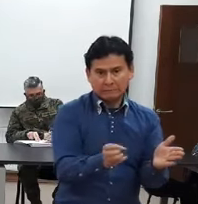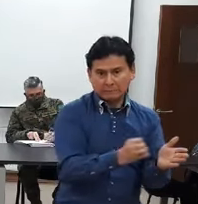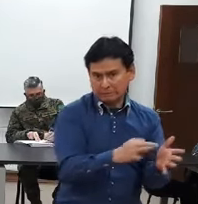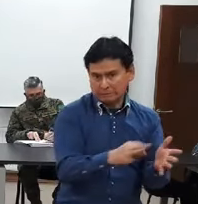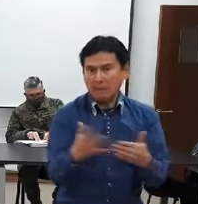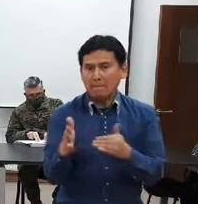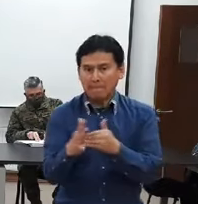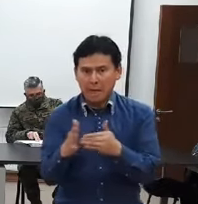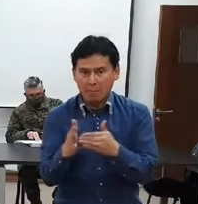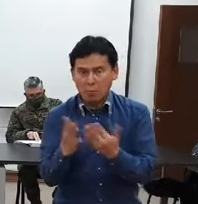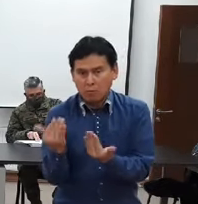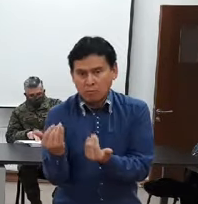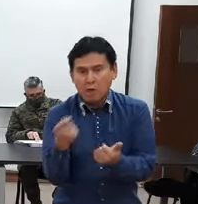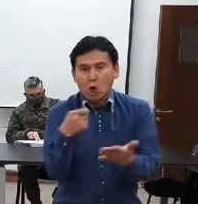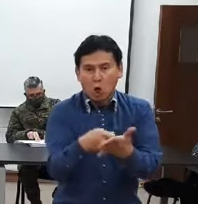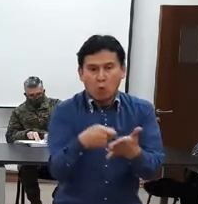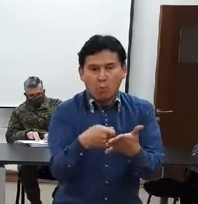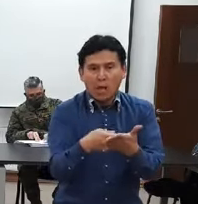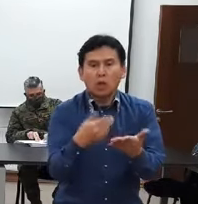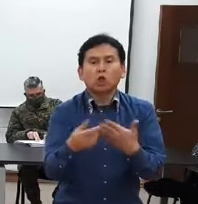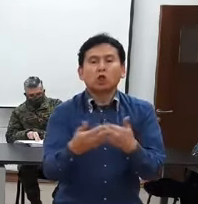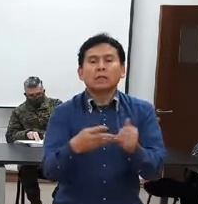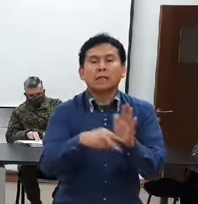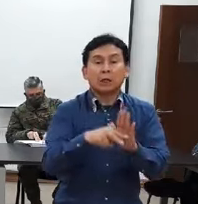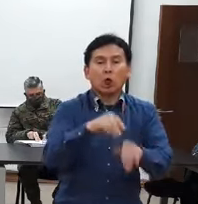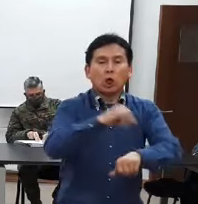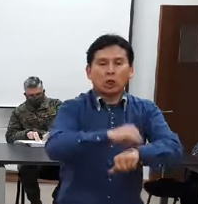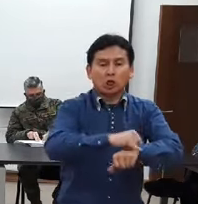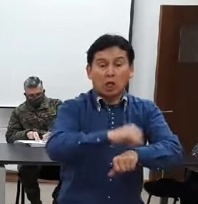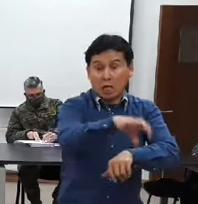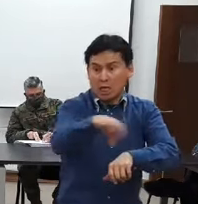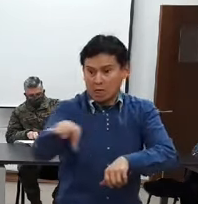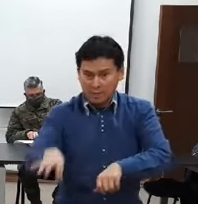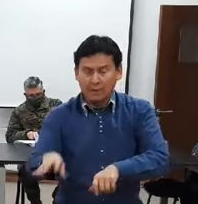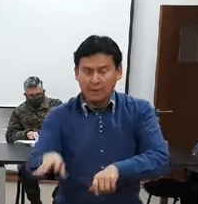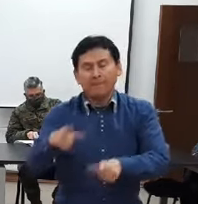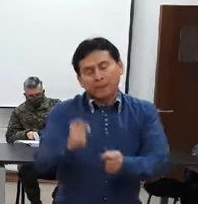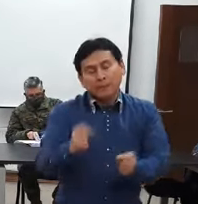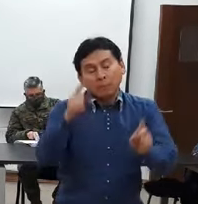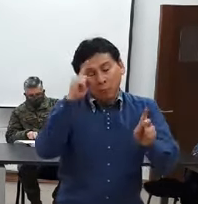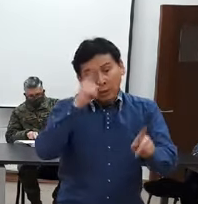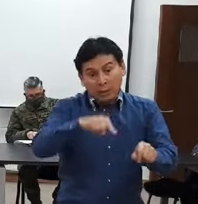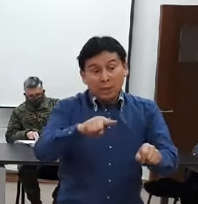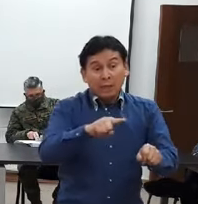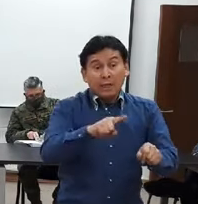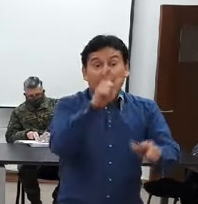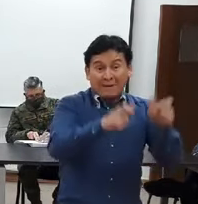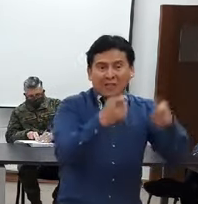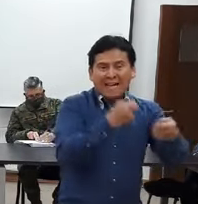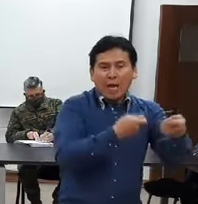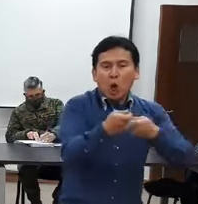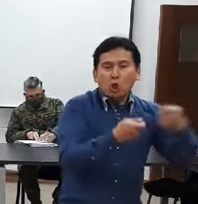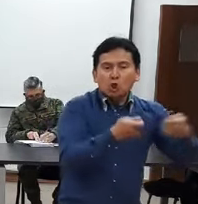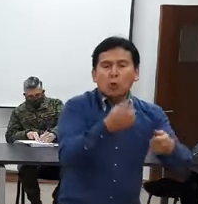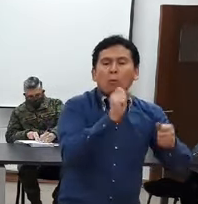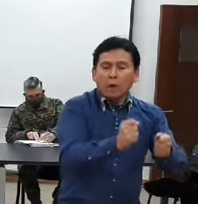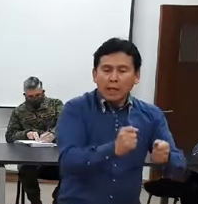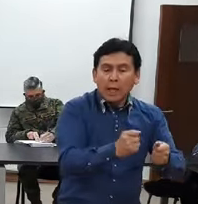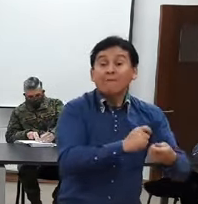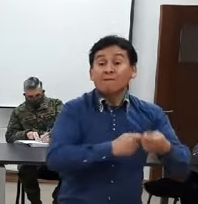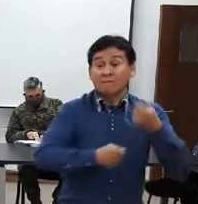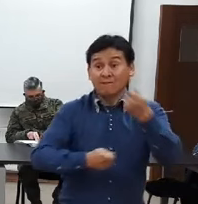esperamos poder adquirir a nivel regional. Por tanto, en la medida que los proveedores nos puedan ir entregando, nosotros vamos a ir